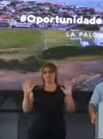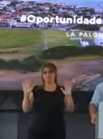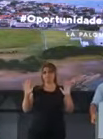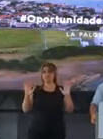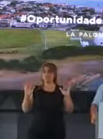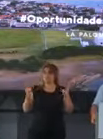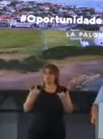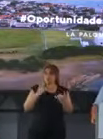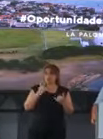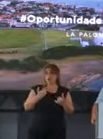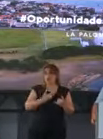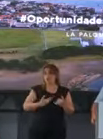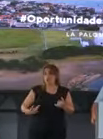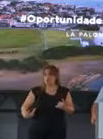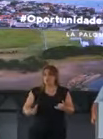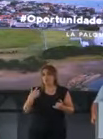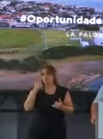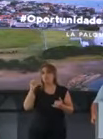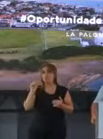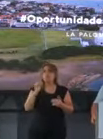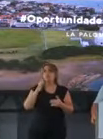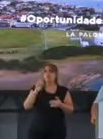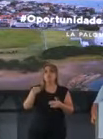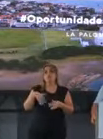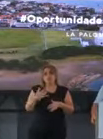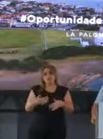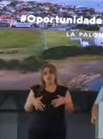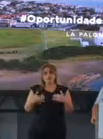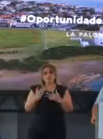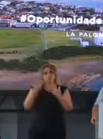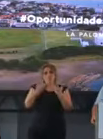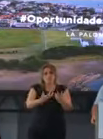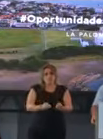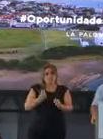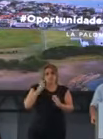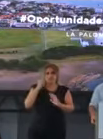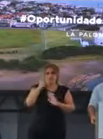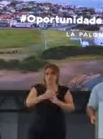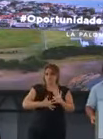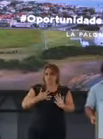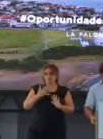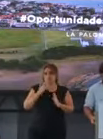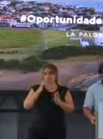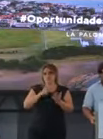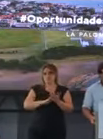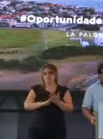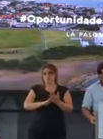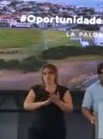Esperemos que el gobierno tenga un rapto de lucidez y de defensa del interés nacional para actuar en consecuencia.